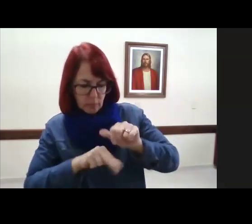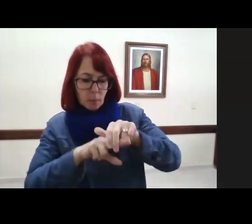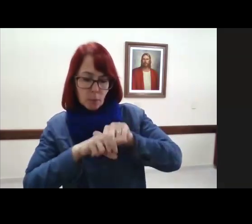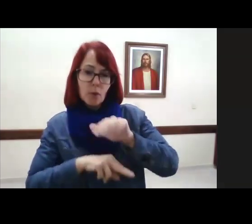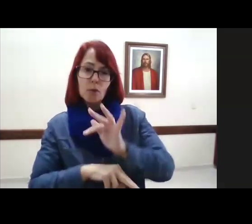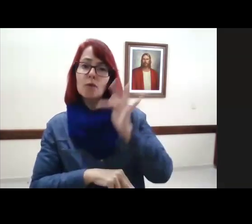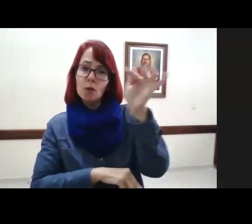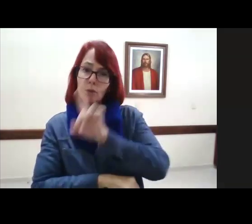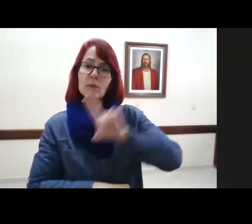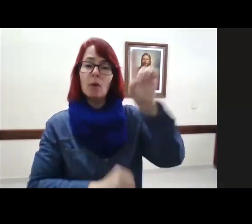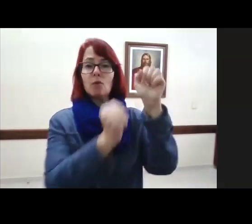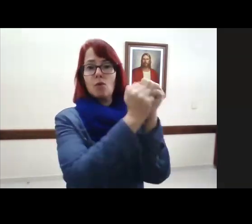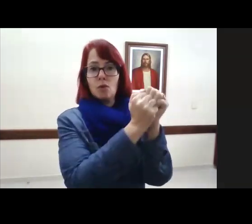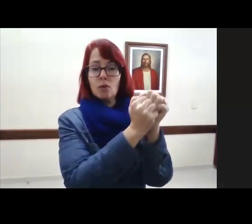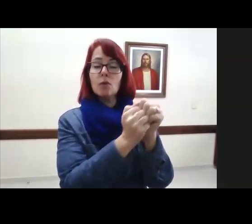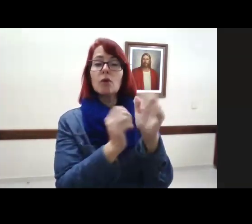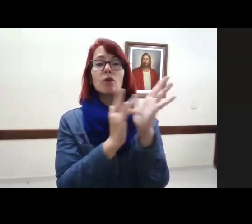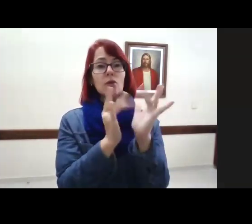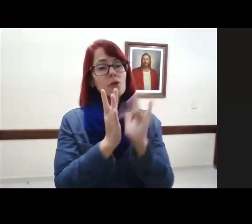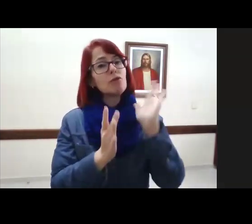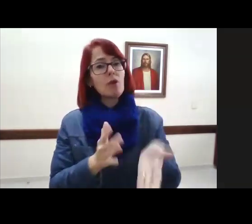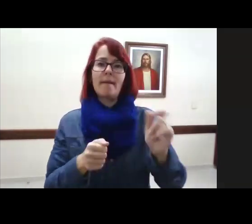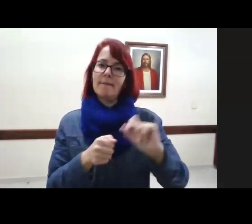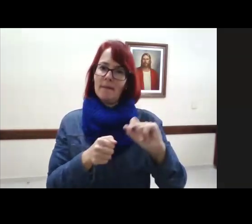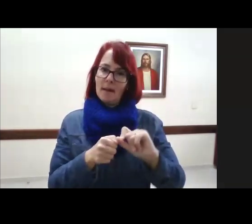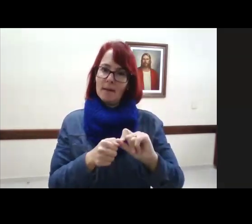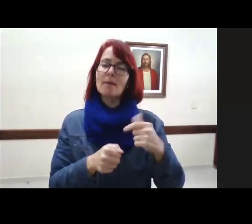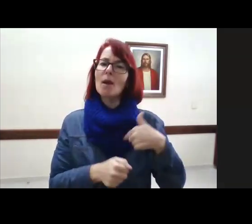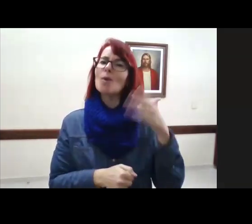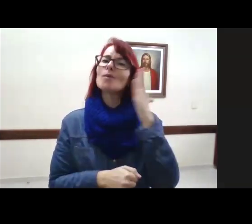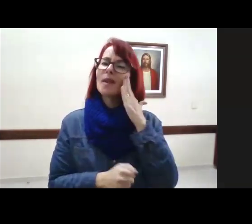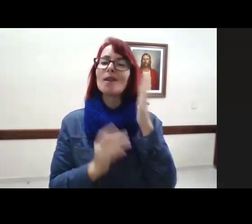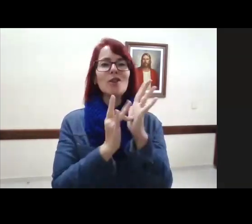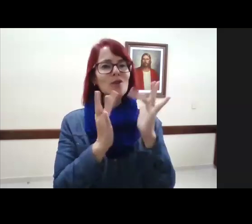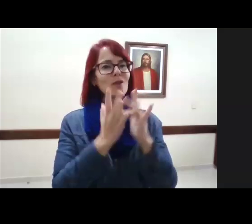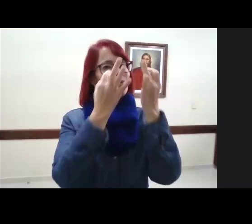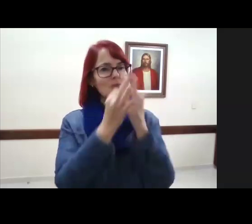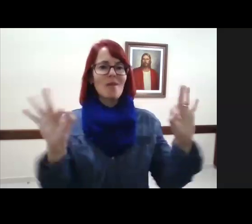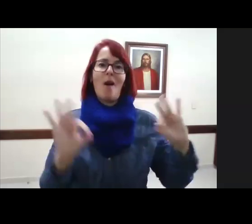ser pago. Eu sei dessas coisas, irmãos, eu sei que Cristo, ele é o nosso Salvador.